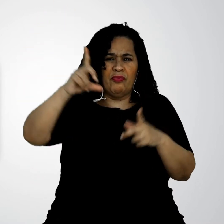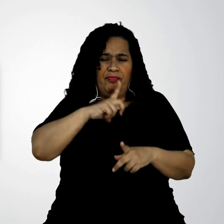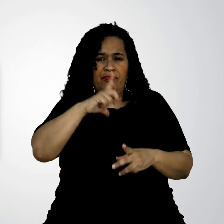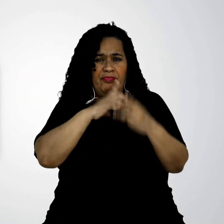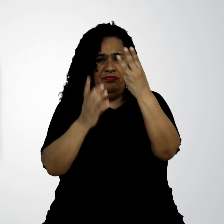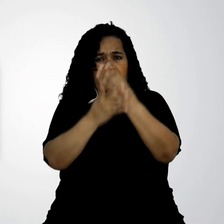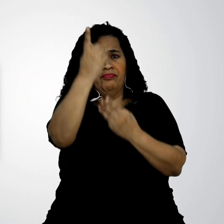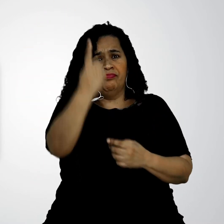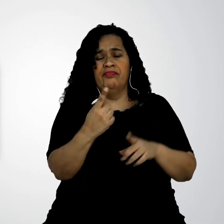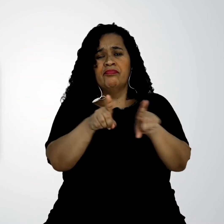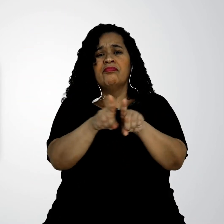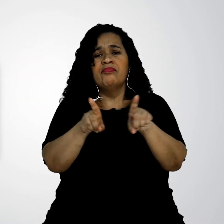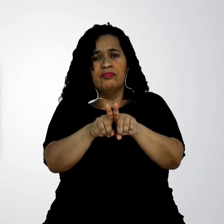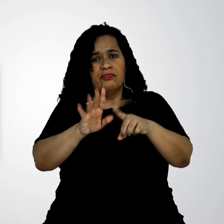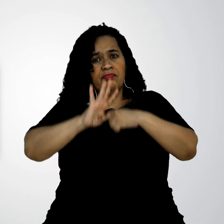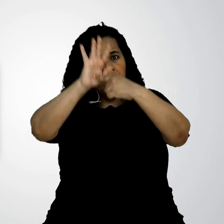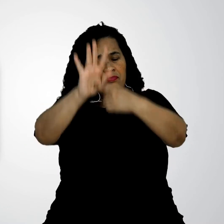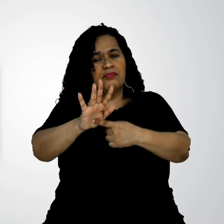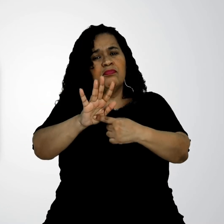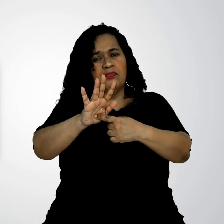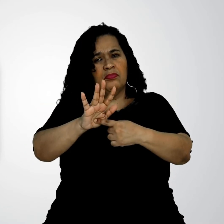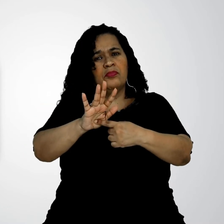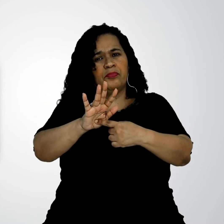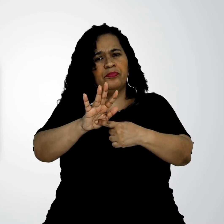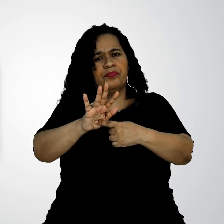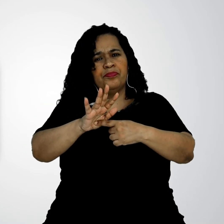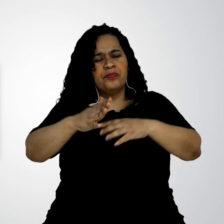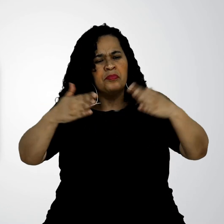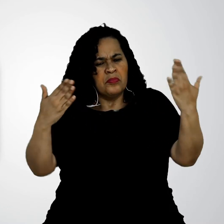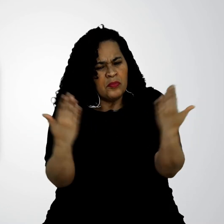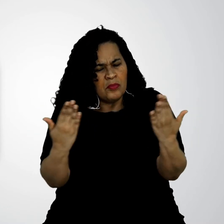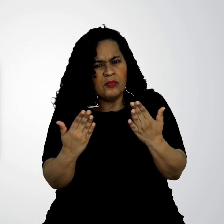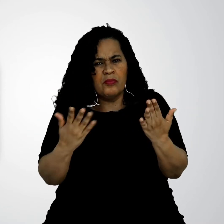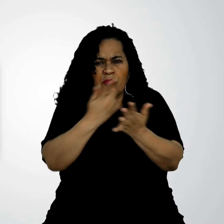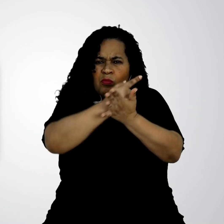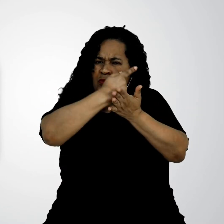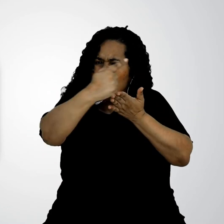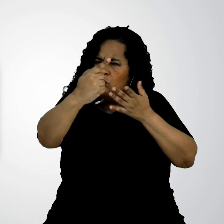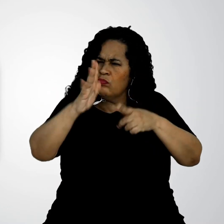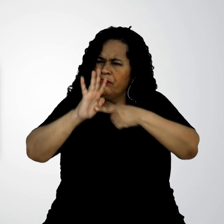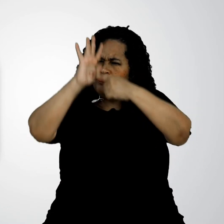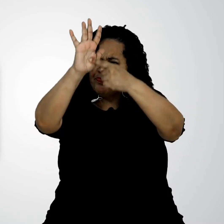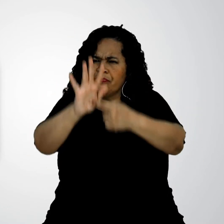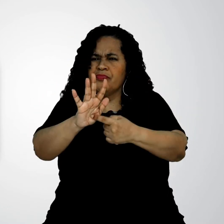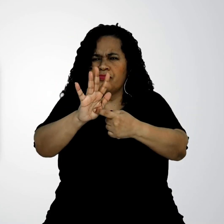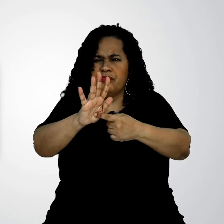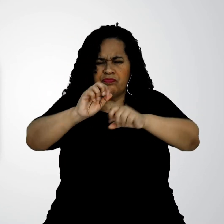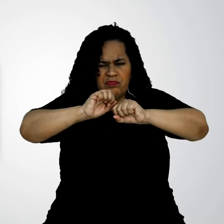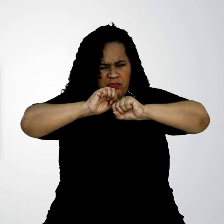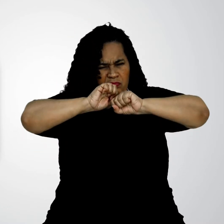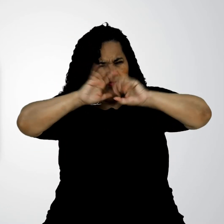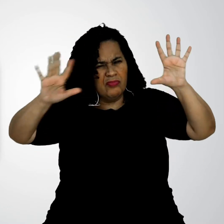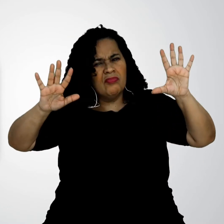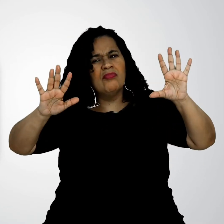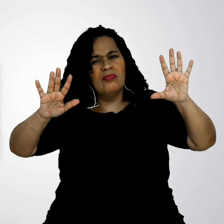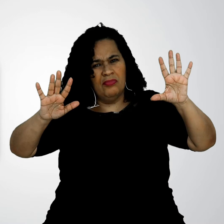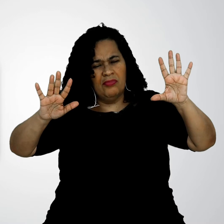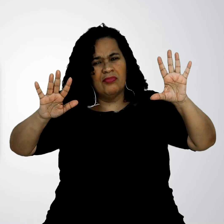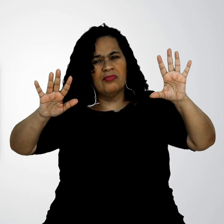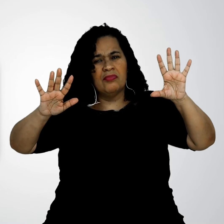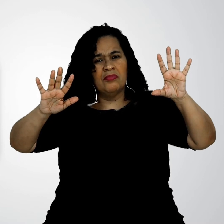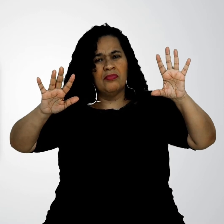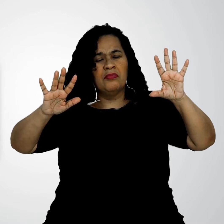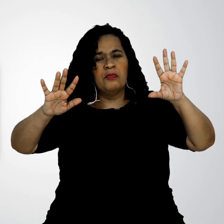nos cria iguais também para o relacionamento. Mas a distinção desde o Gênesis ela é muito clara e a relação da condição